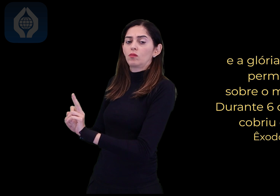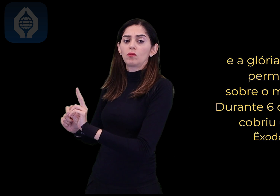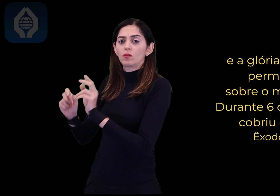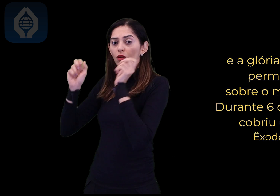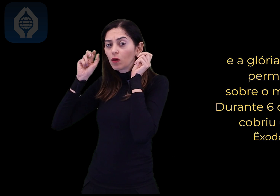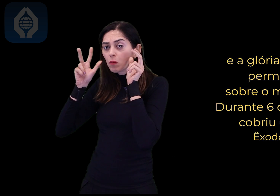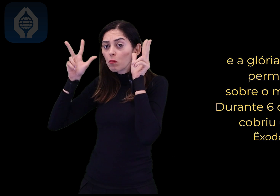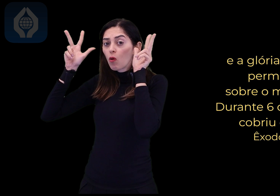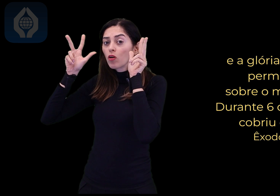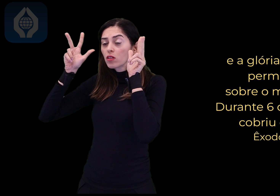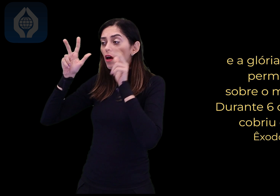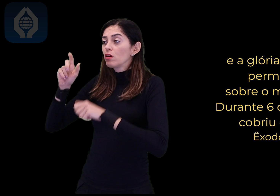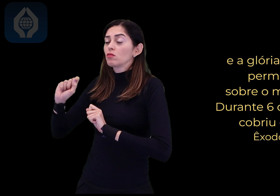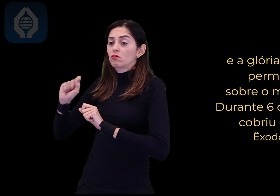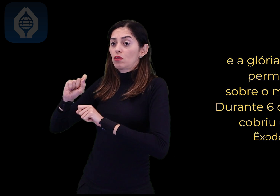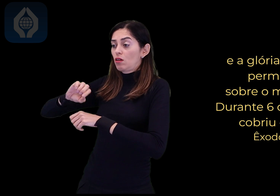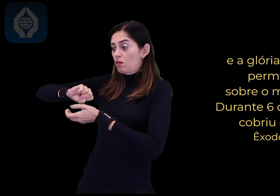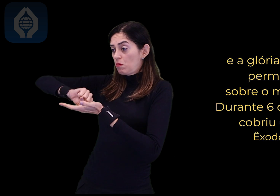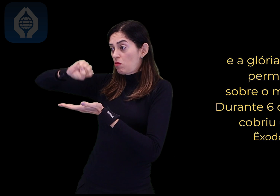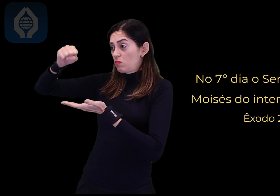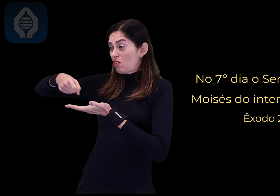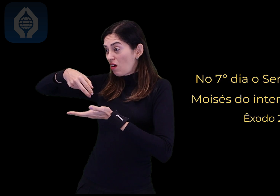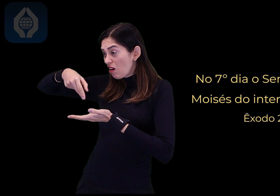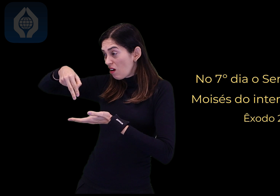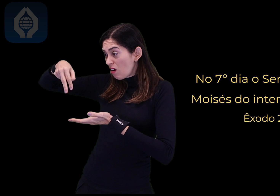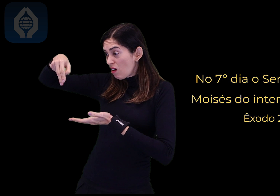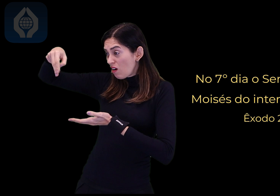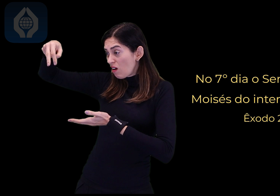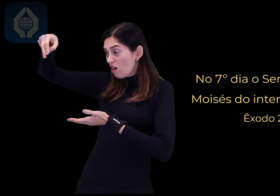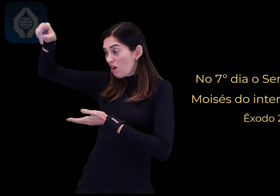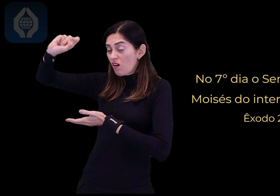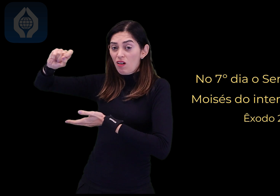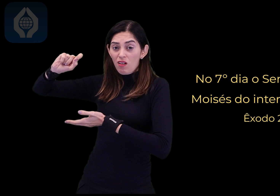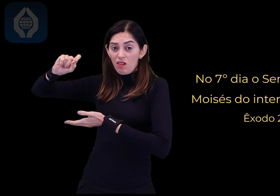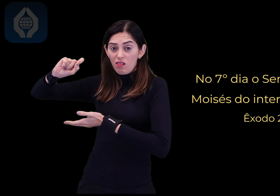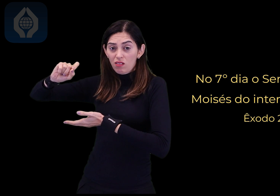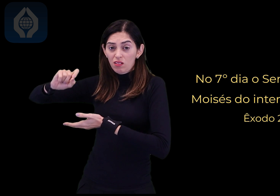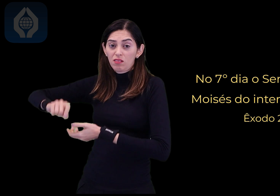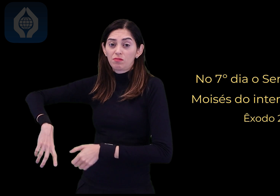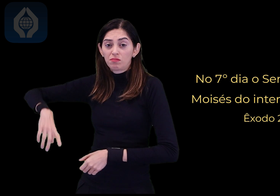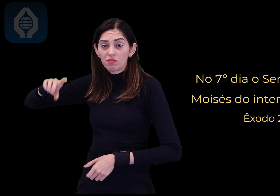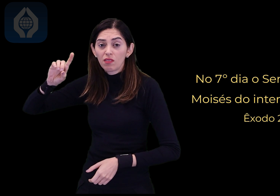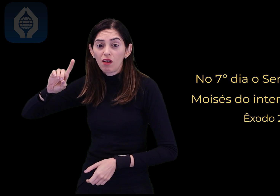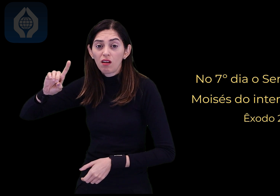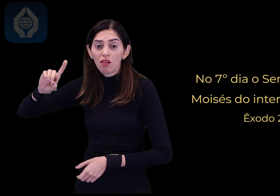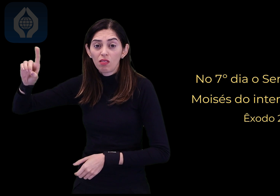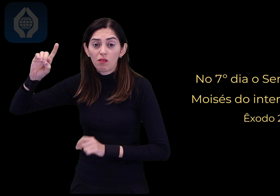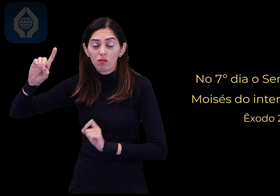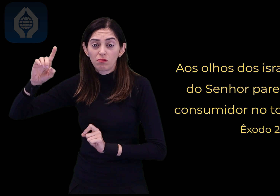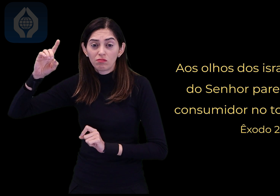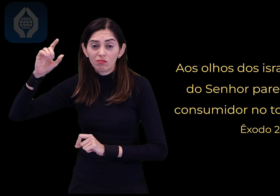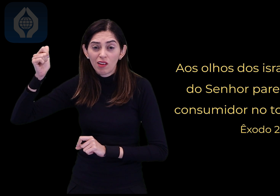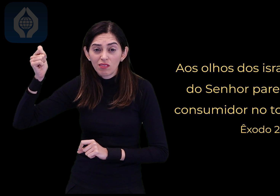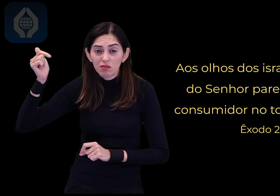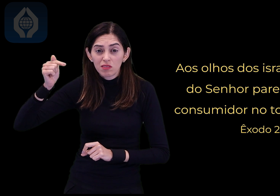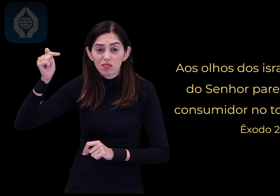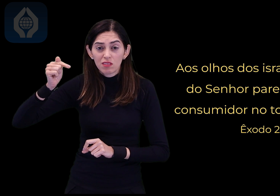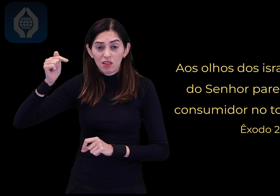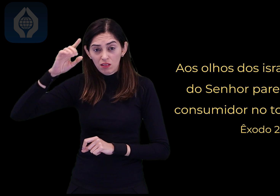Durante 6 dias a nuvem cobriu o monte. No 7º dia o Senhor chamou Moisés do interior da nuvem. Aos olhos dos israelitas,